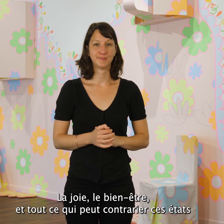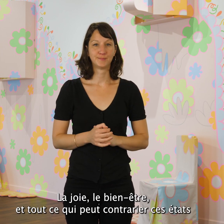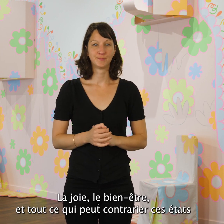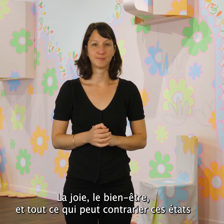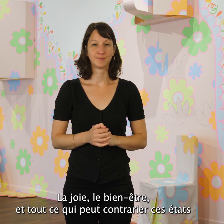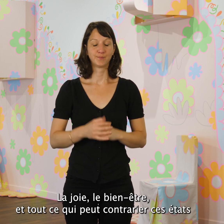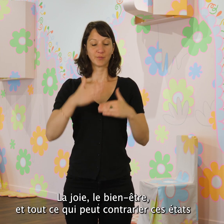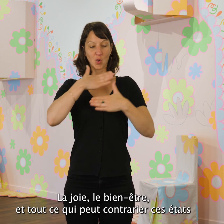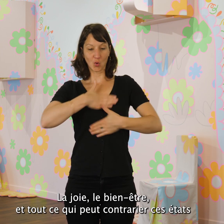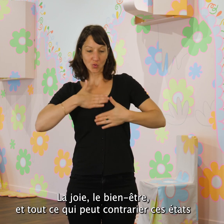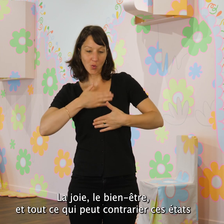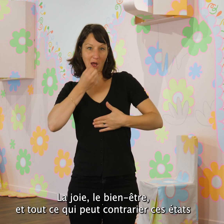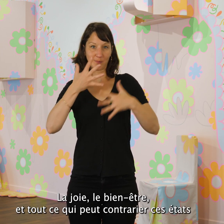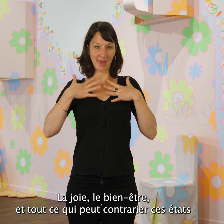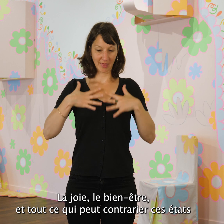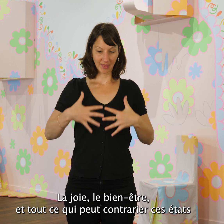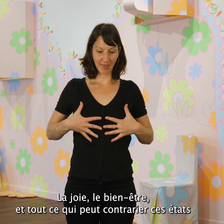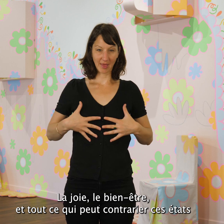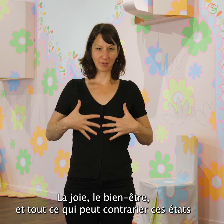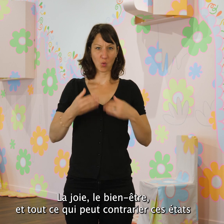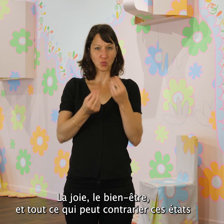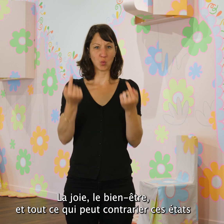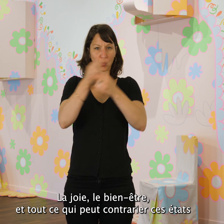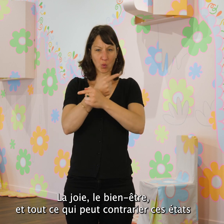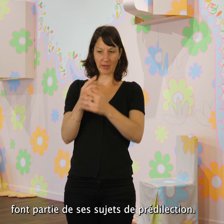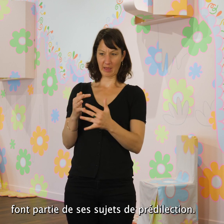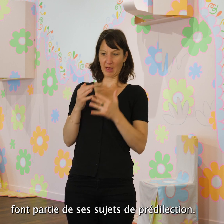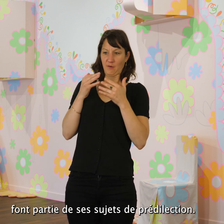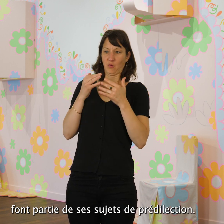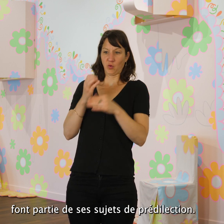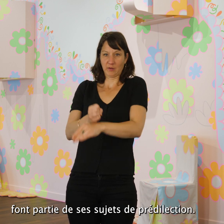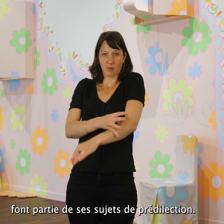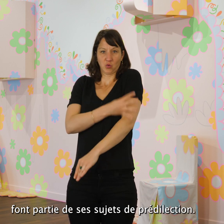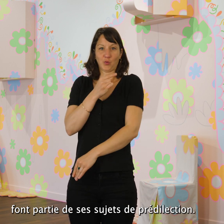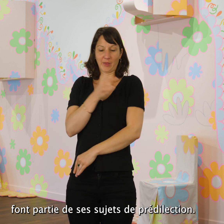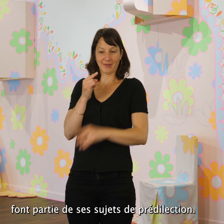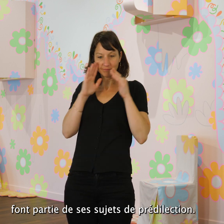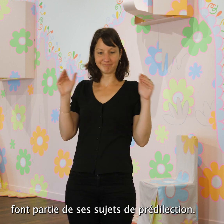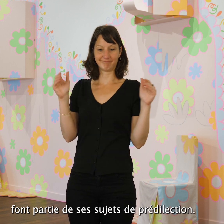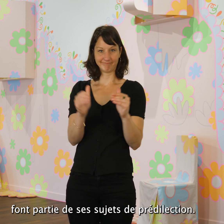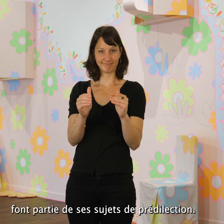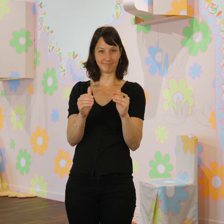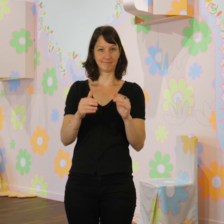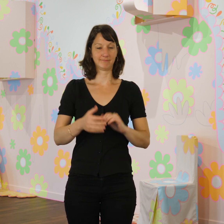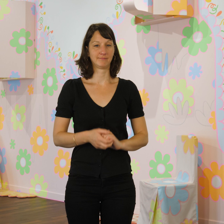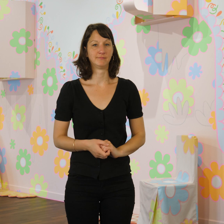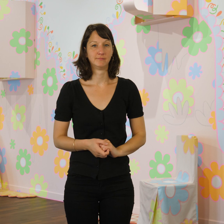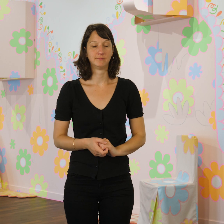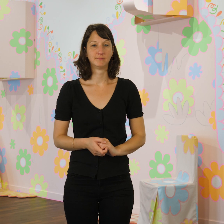La joie, le bien-être et tout ce qui peut contrarier ces états font partie de ses sujets de prédilection.